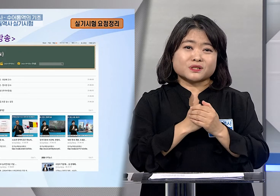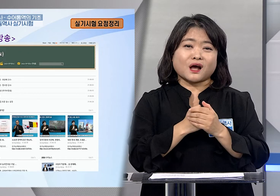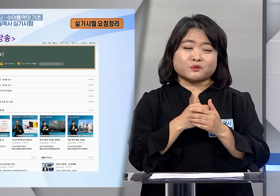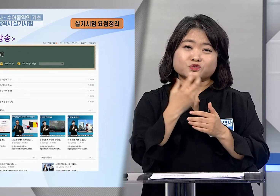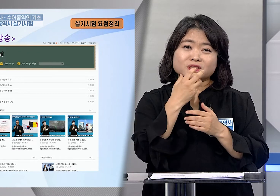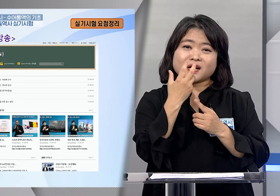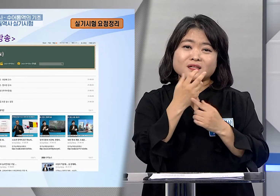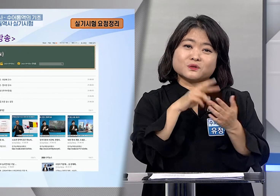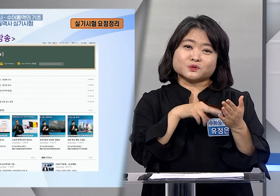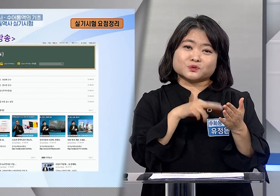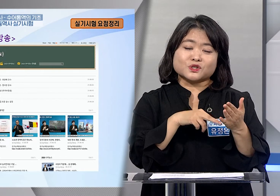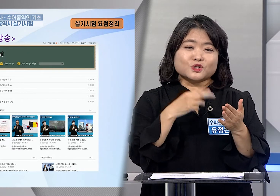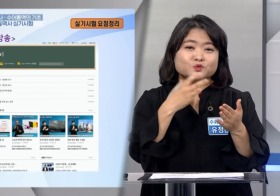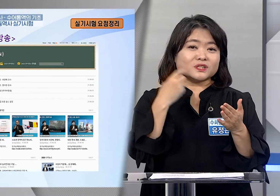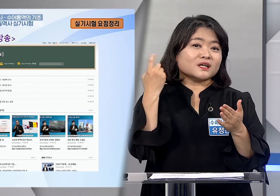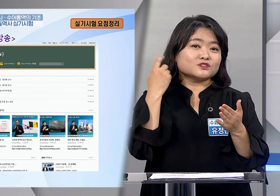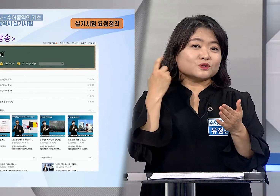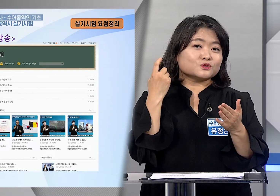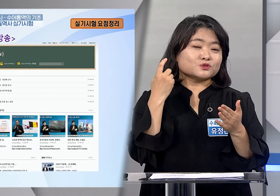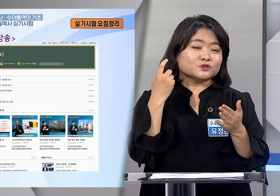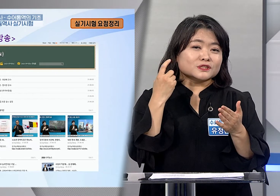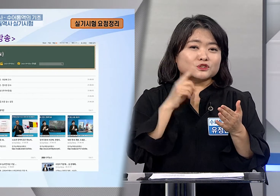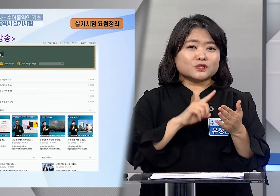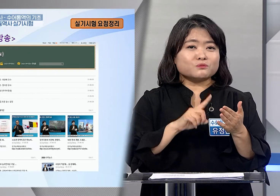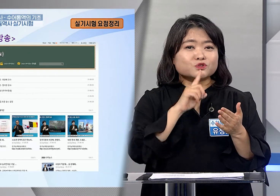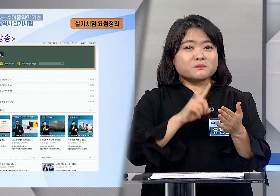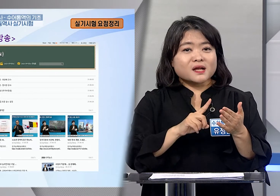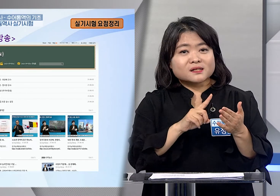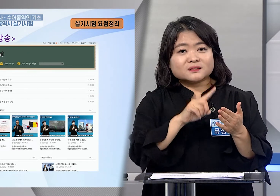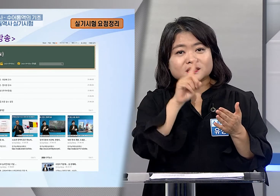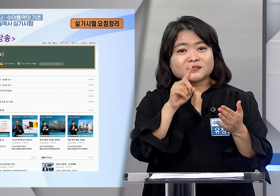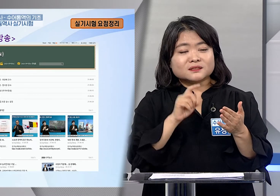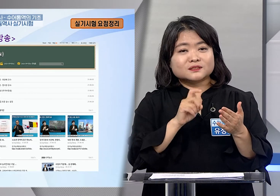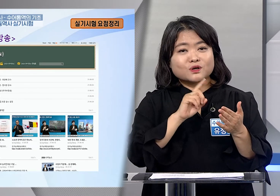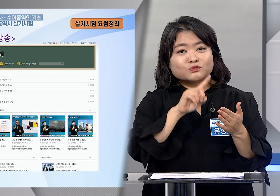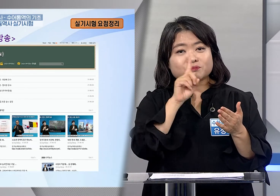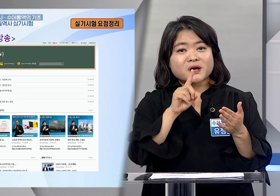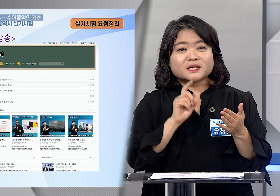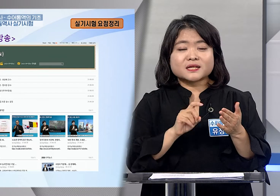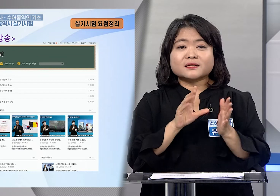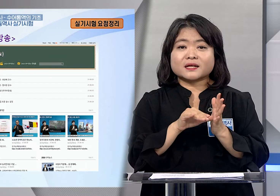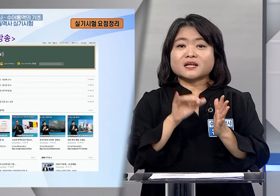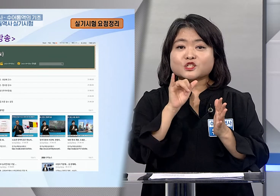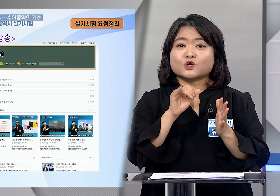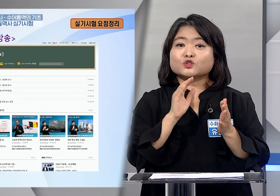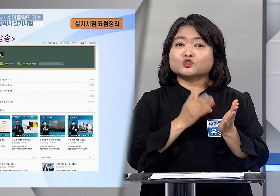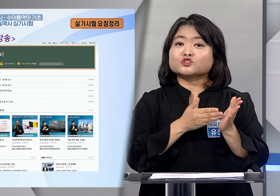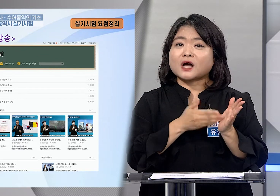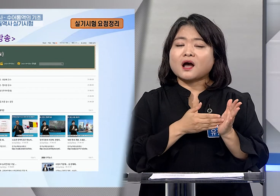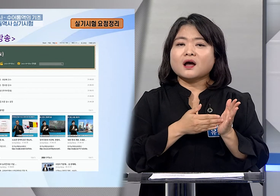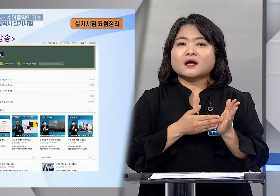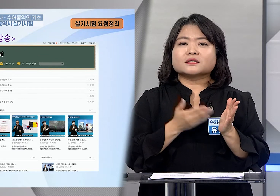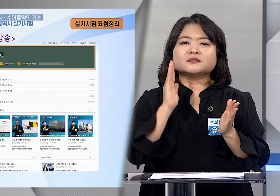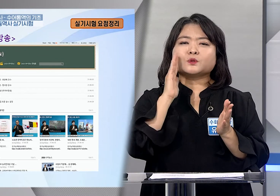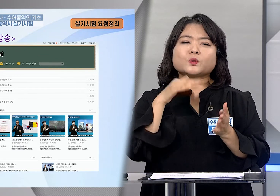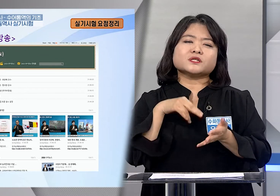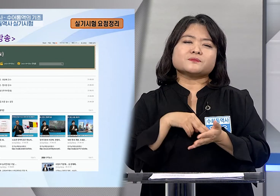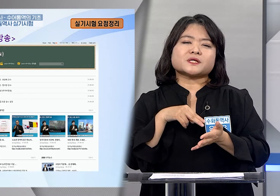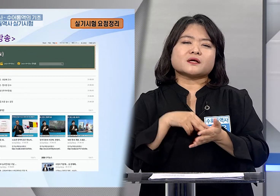어렵습니다. 우리가 읽어도, 우리가 들어도 저게 무슨 말인지, 저게 무슨 말이지 할 때가 있죠, 뉴스가. 근데 농인 입장에서